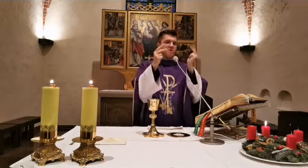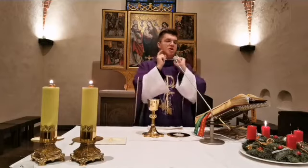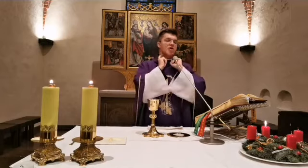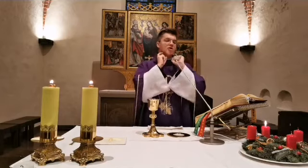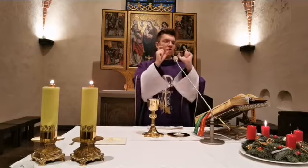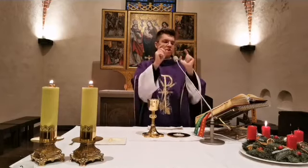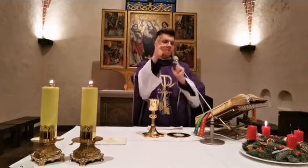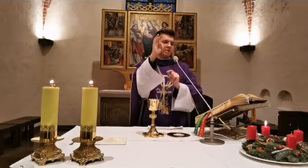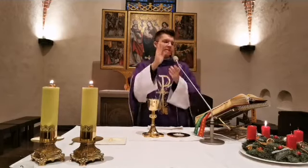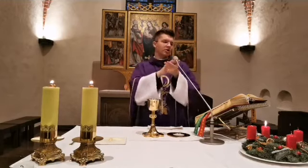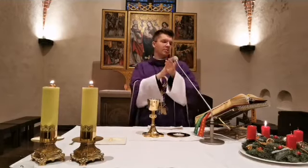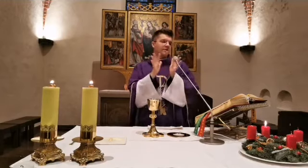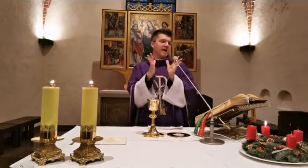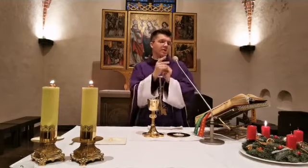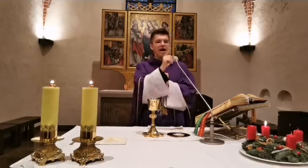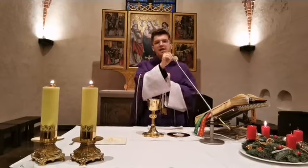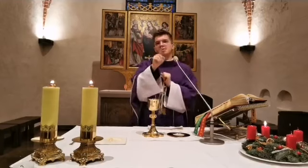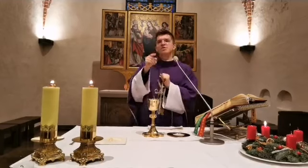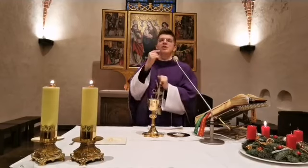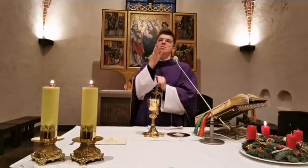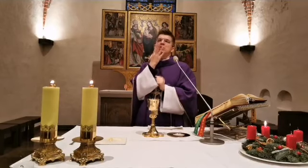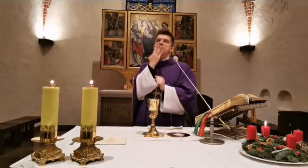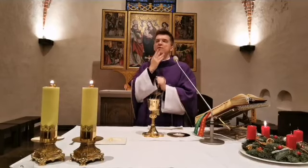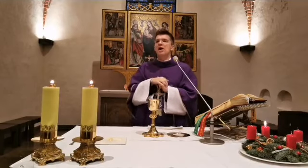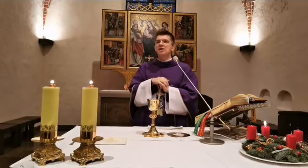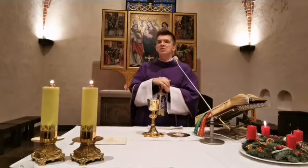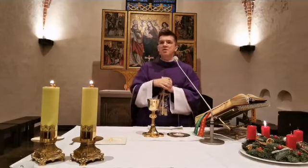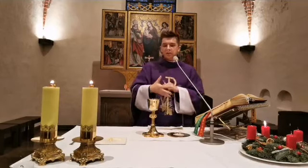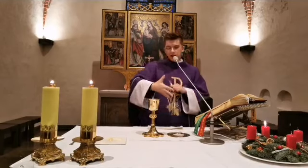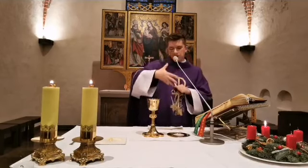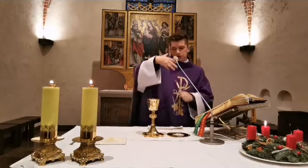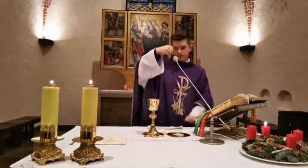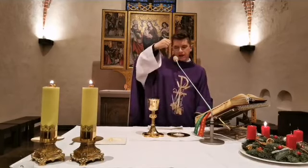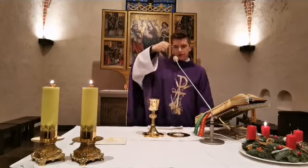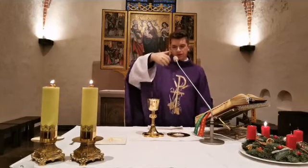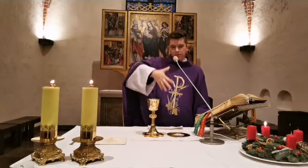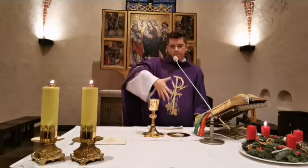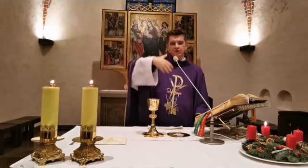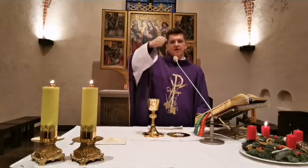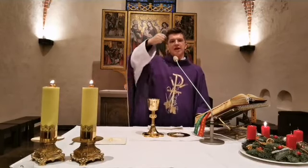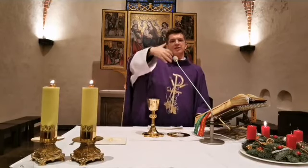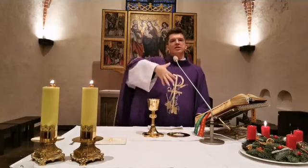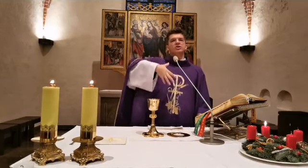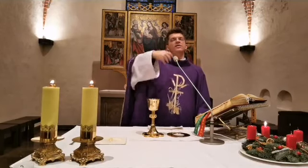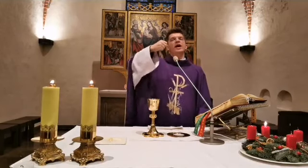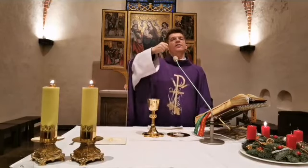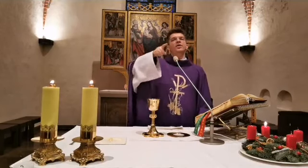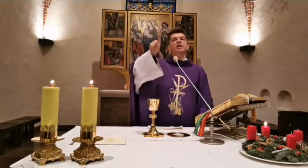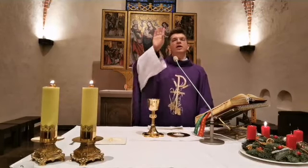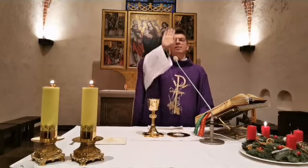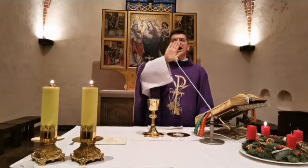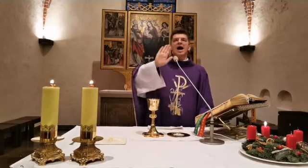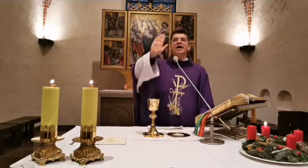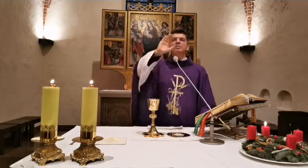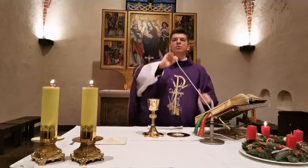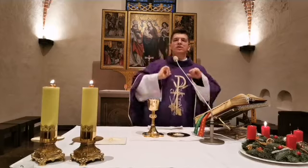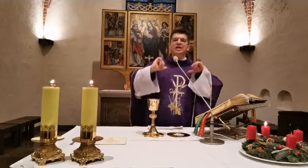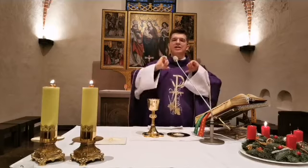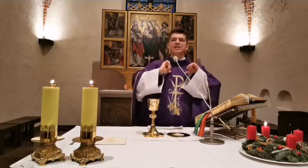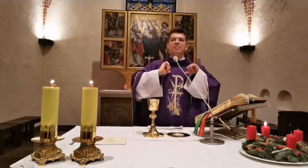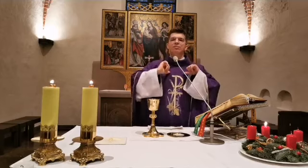chórami niebios głosimy Twoją chwałę razem z nimi wołając. Święty, święty, święty,